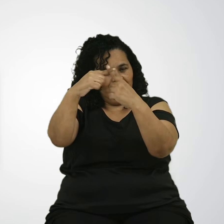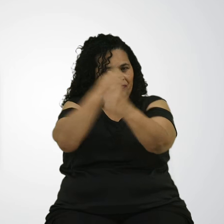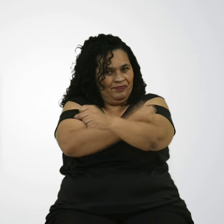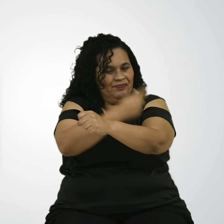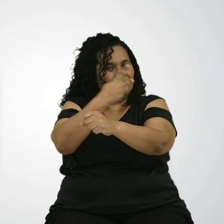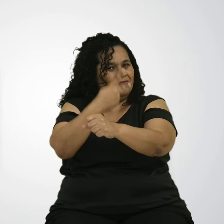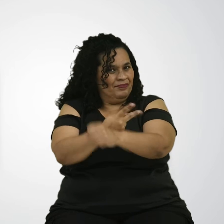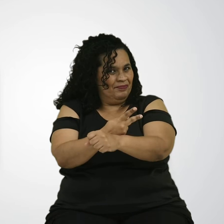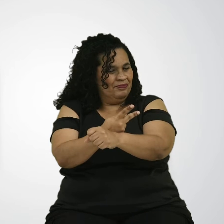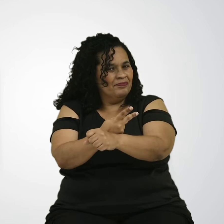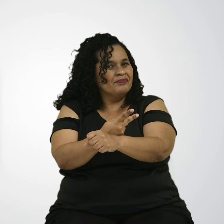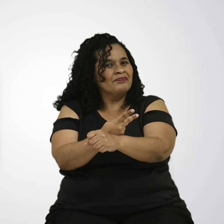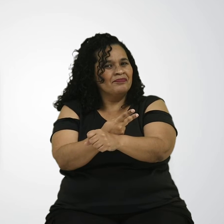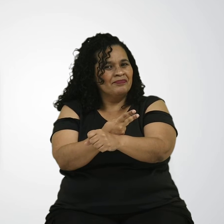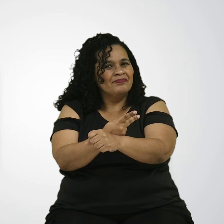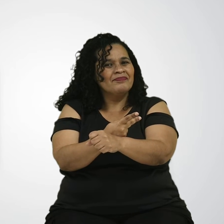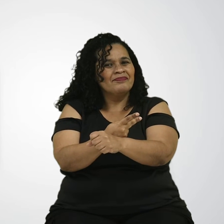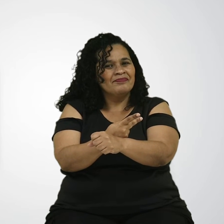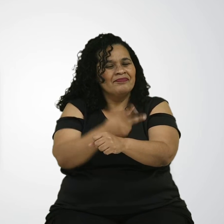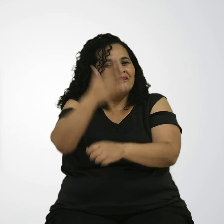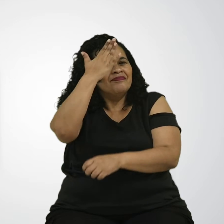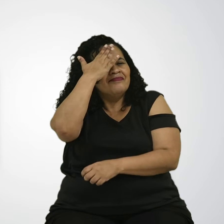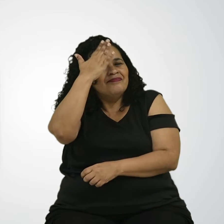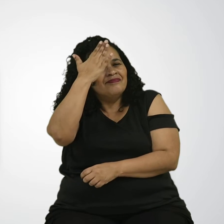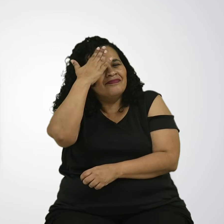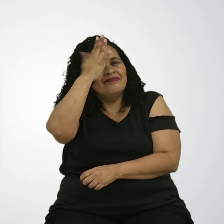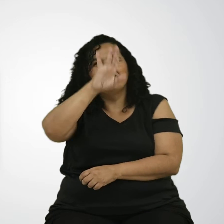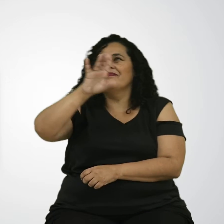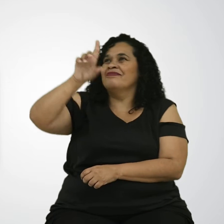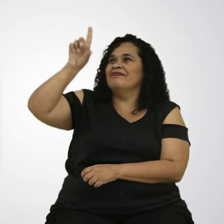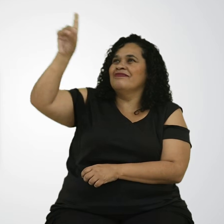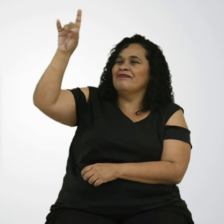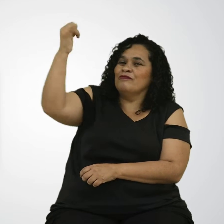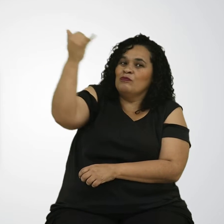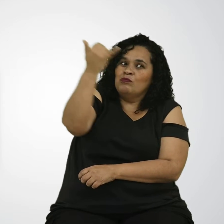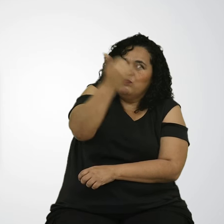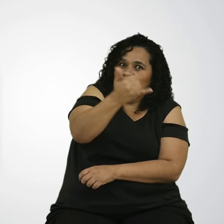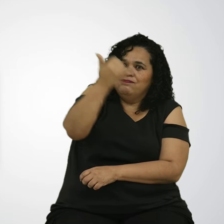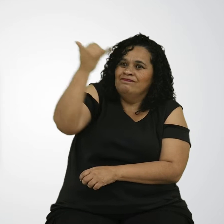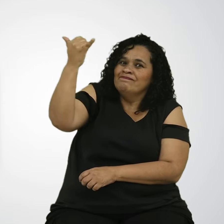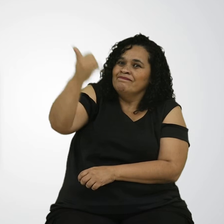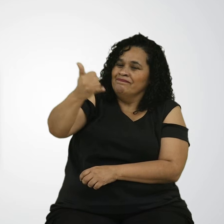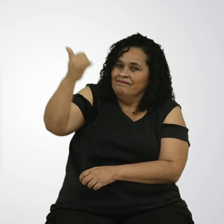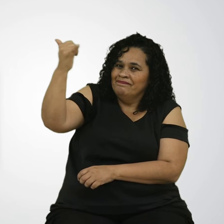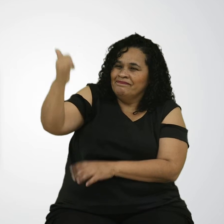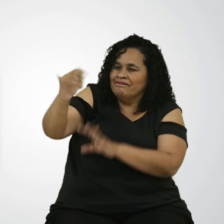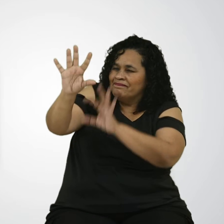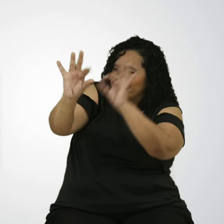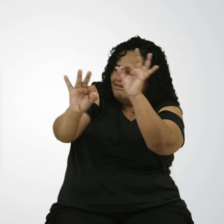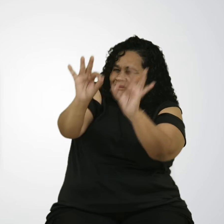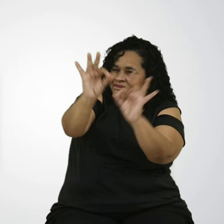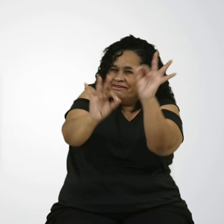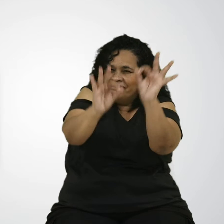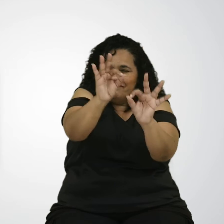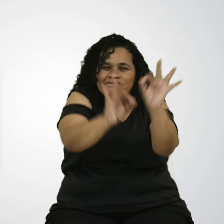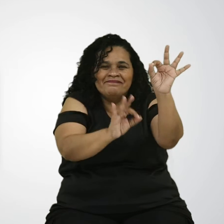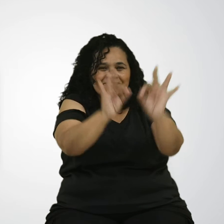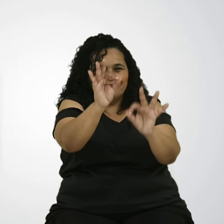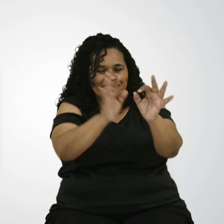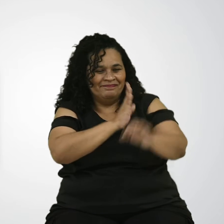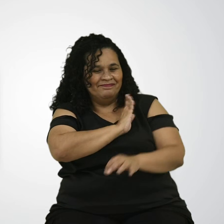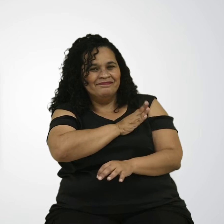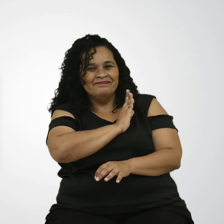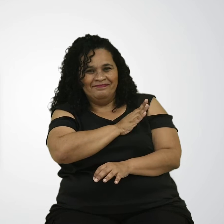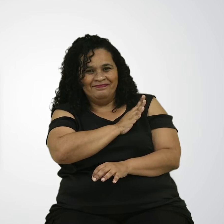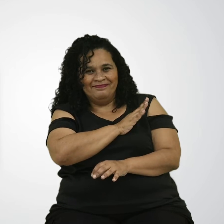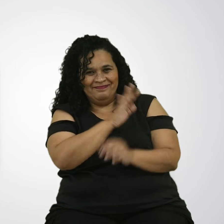somos, a gente entende que Deus está dizendo alguma coisa, né? Deus está ajustando alguma coisa no nosso coração.